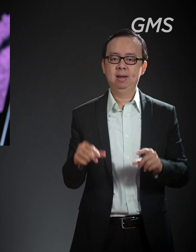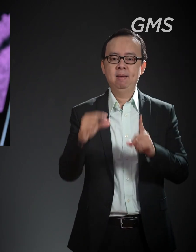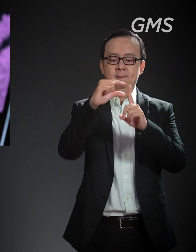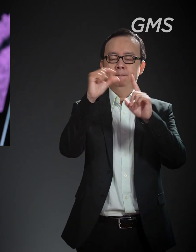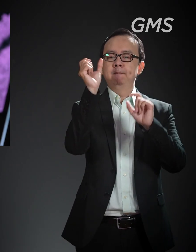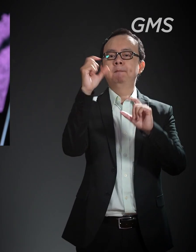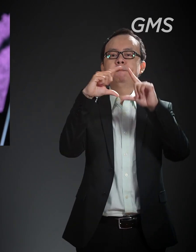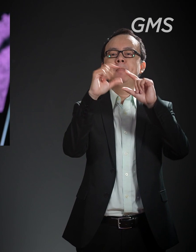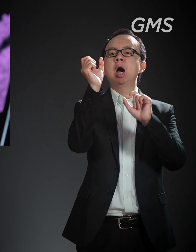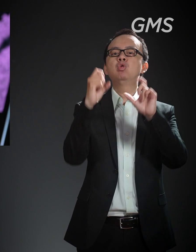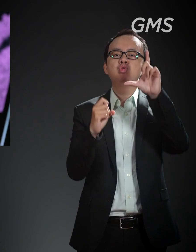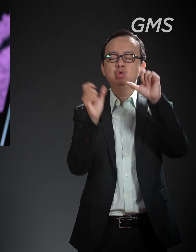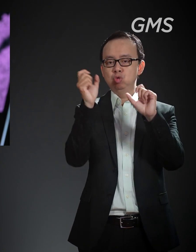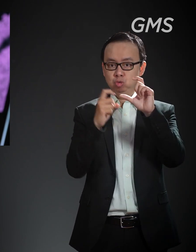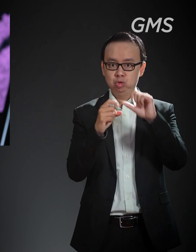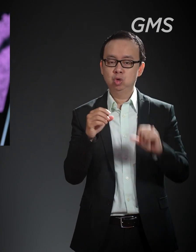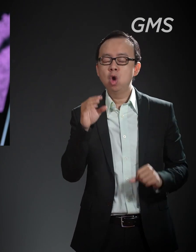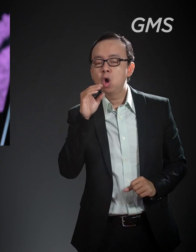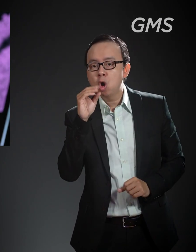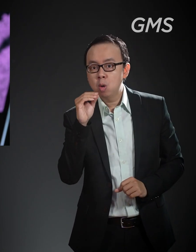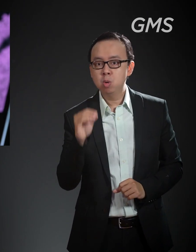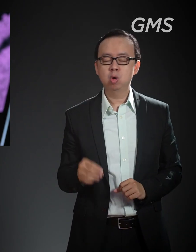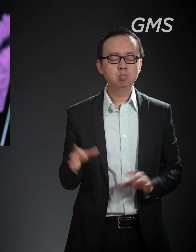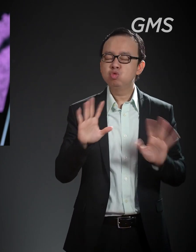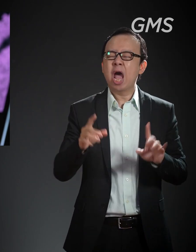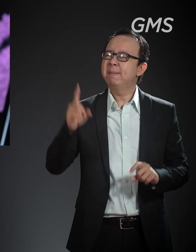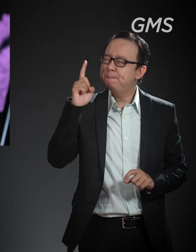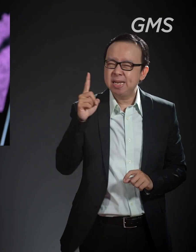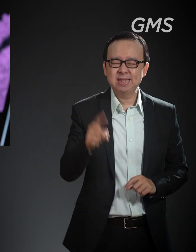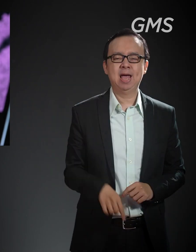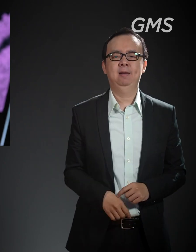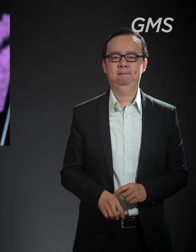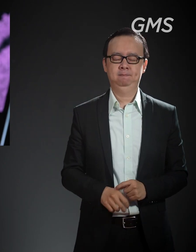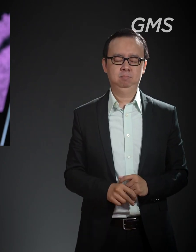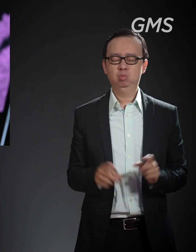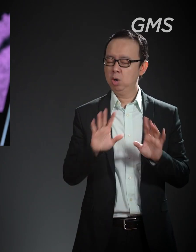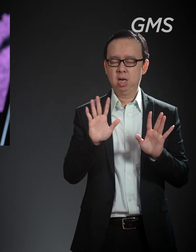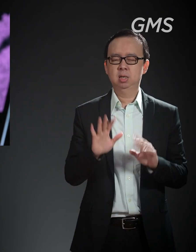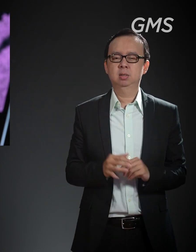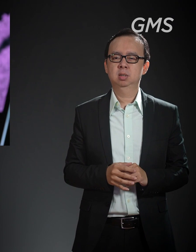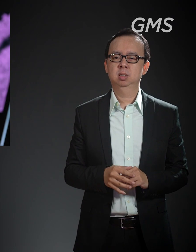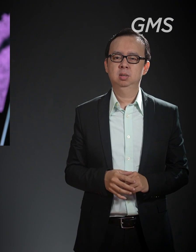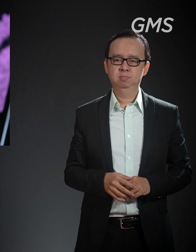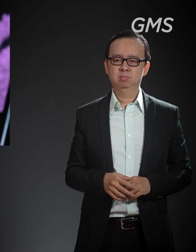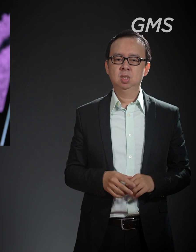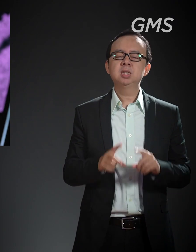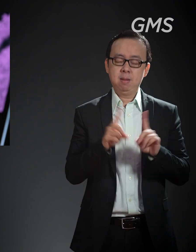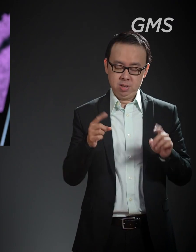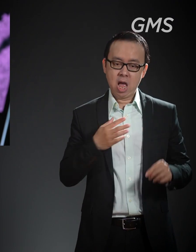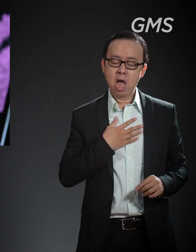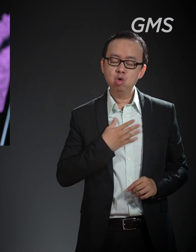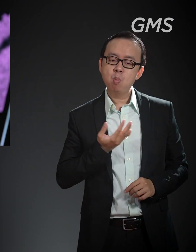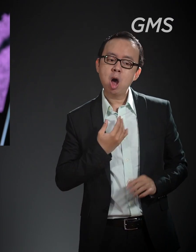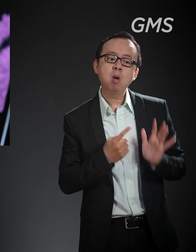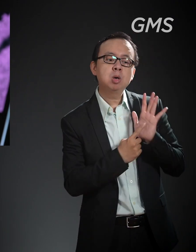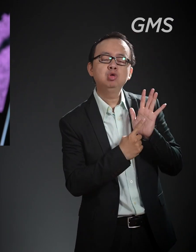bisa main perintah, sekalipun ada perintahnya dalam Alkitab. Tetapi aku tidak mau main perintah. Melainkan aku menunjukkan usaha orang